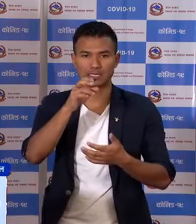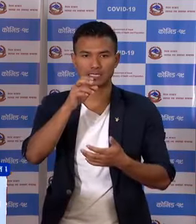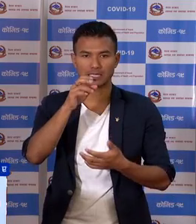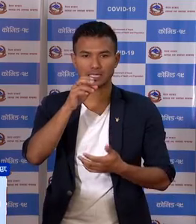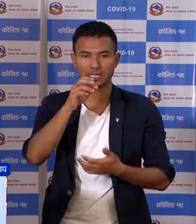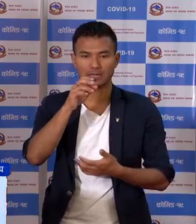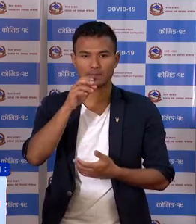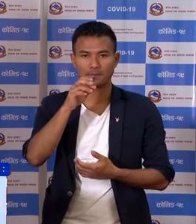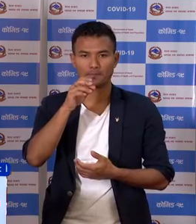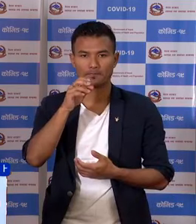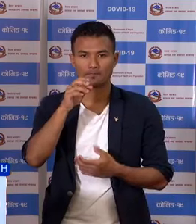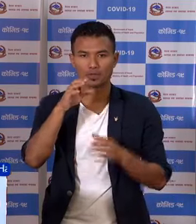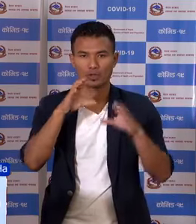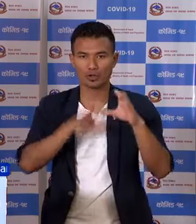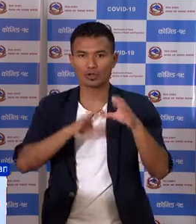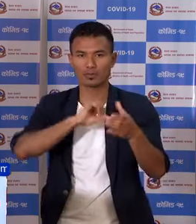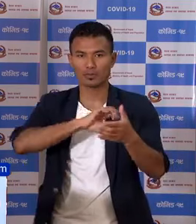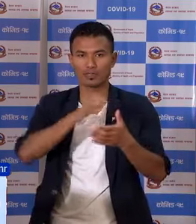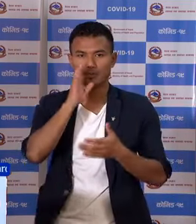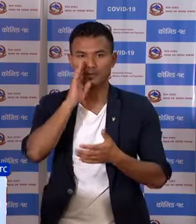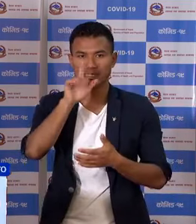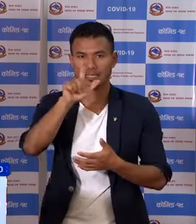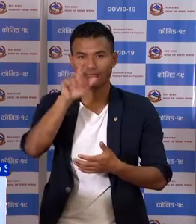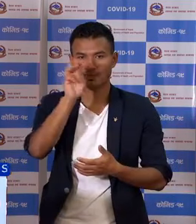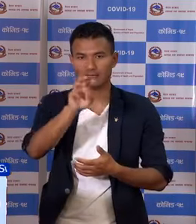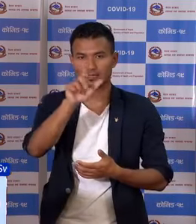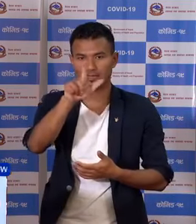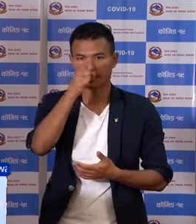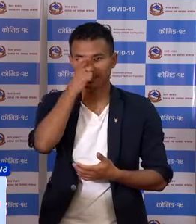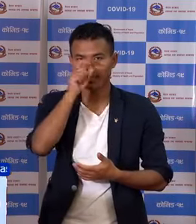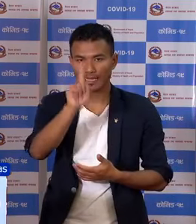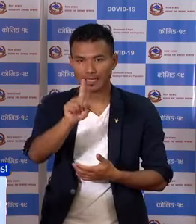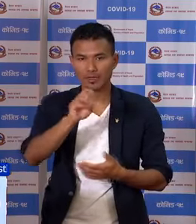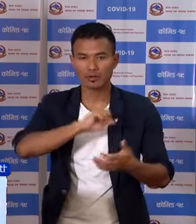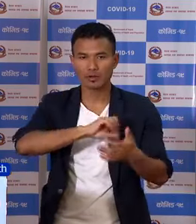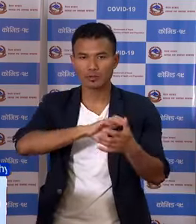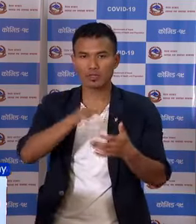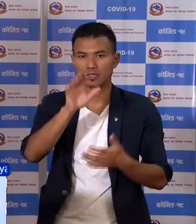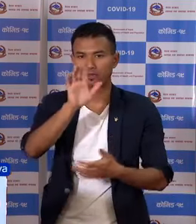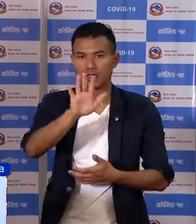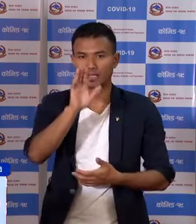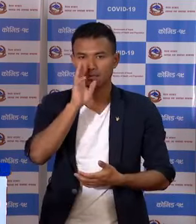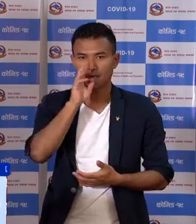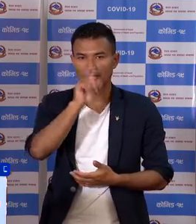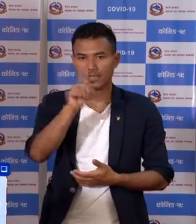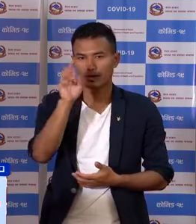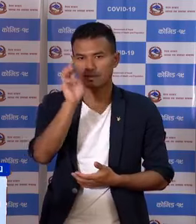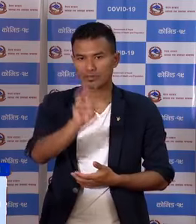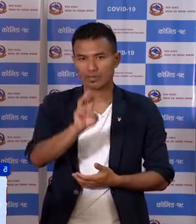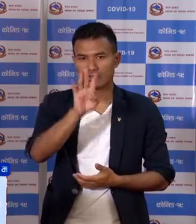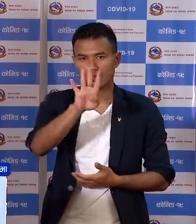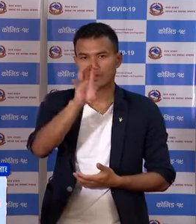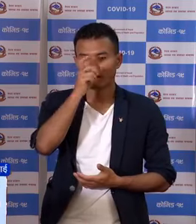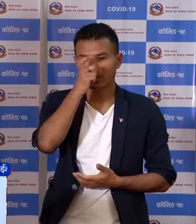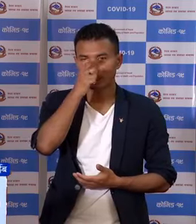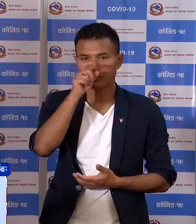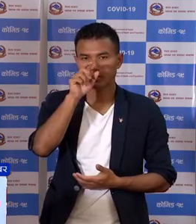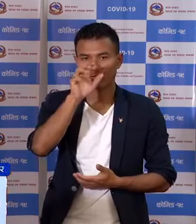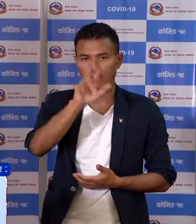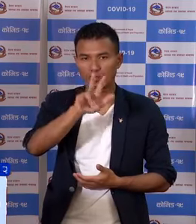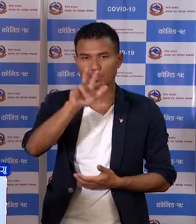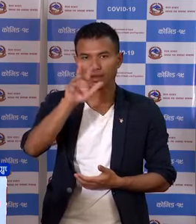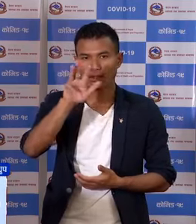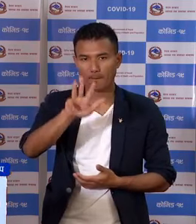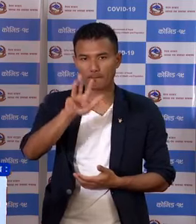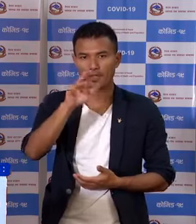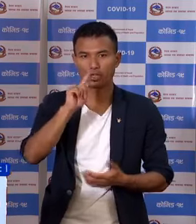गंडकी प्रदेश मां 7701, प्रदेश नमर पांच मां 11499,